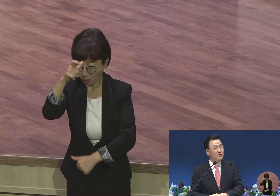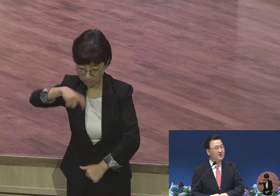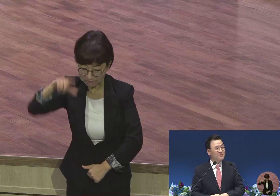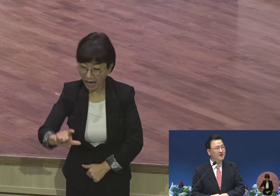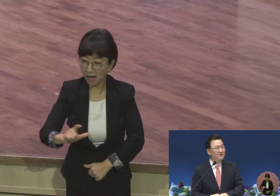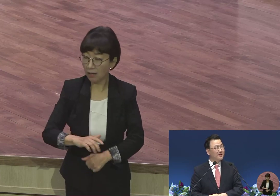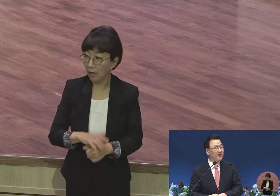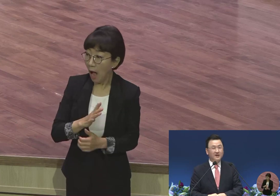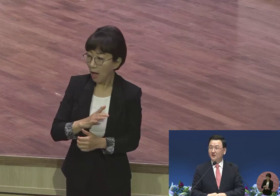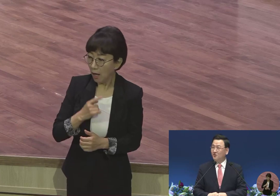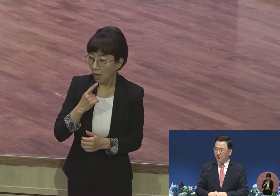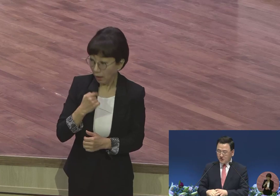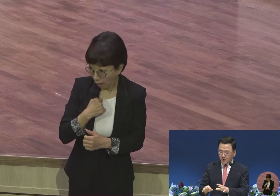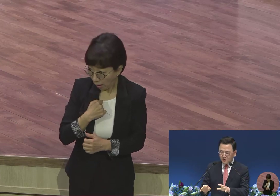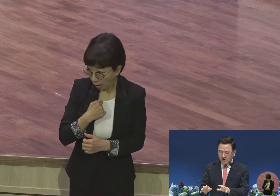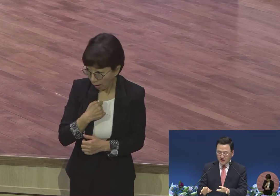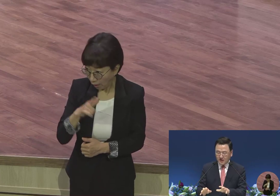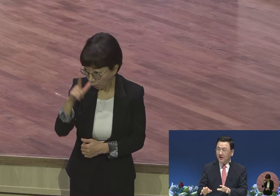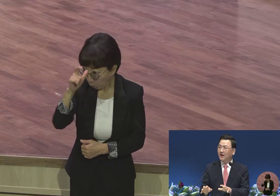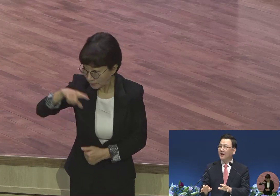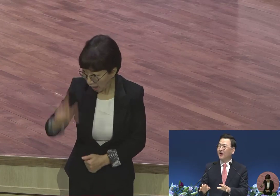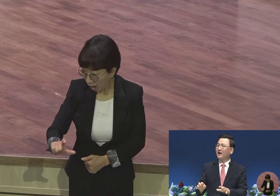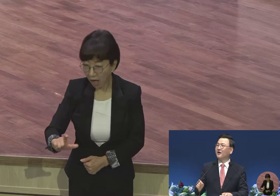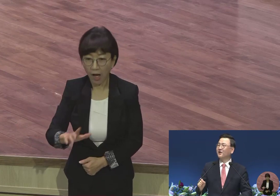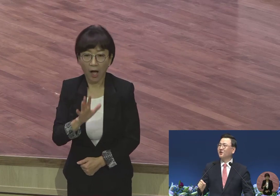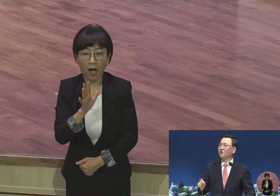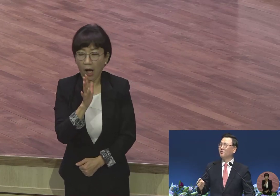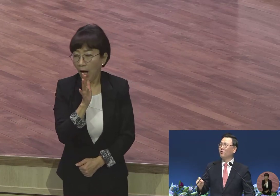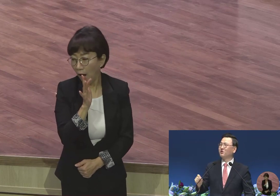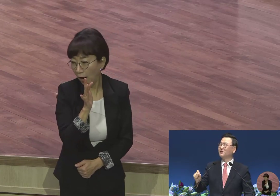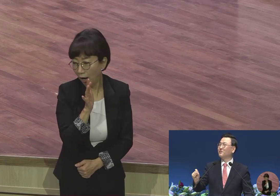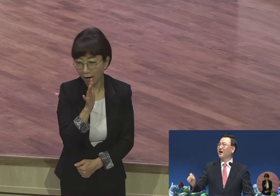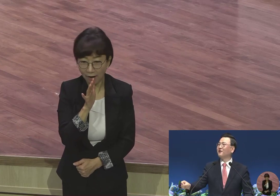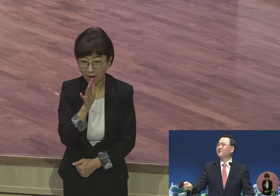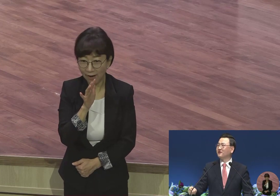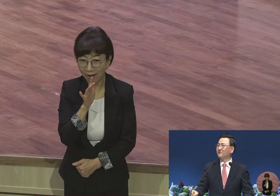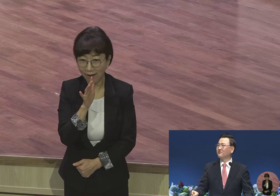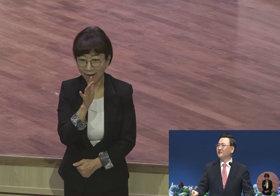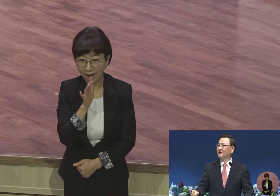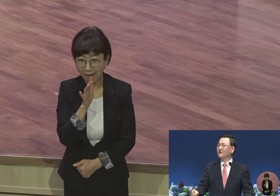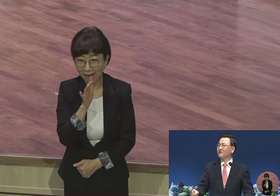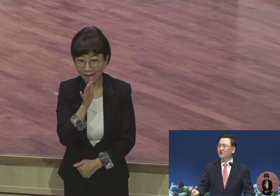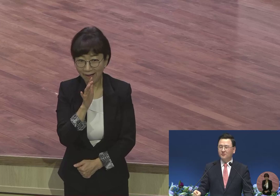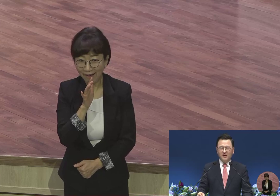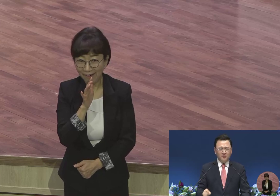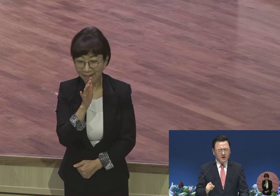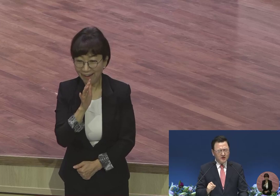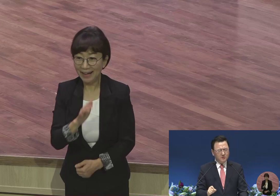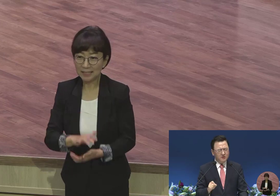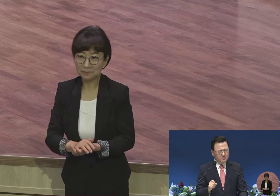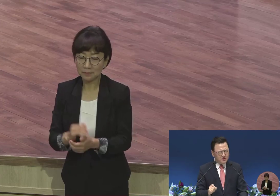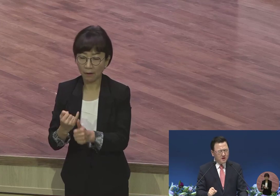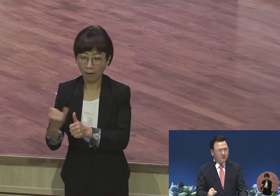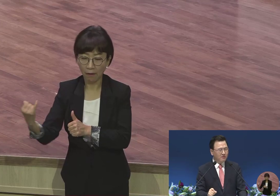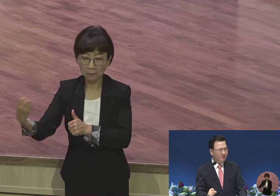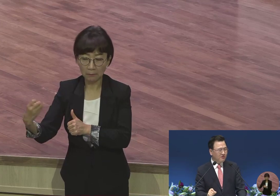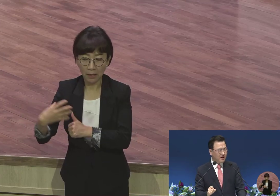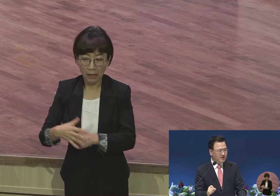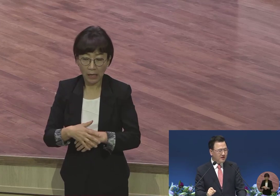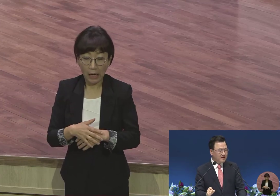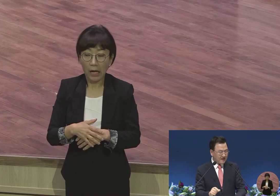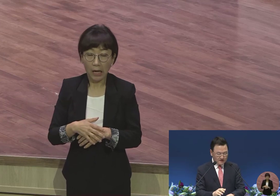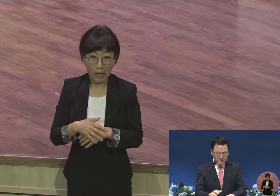고집이 엄청 셉니다. 이런 얘기 안 하죠. 평생 왼수가 되니까 아내가 얘기해요. 여보 고집이 많아 그러더라고. 그럼 내가 회개하고